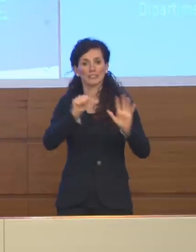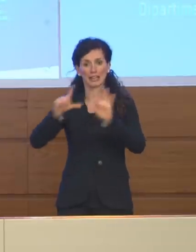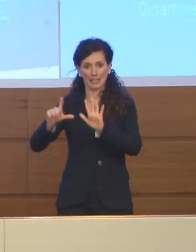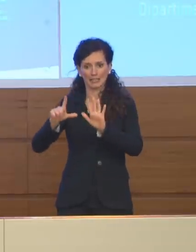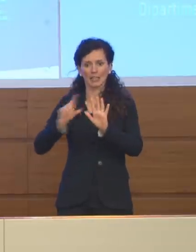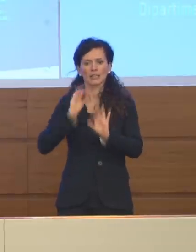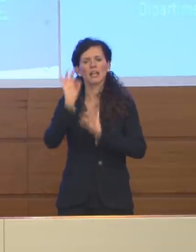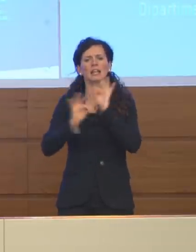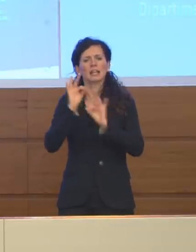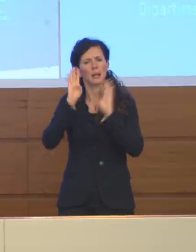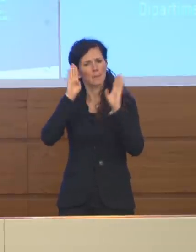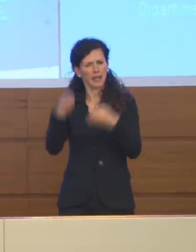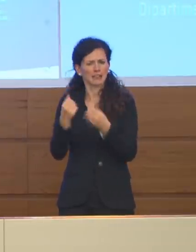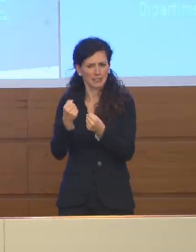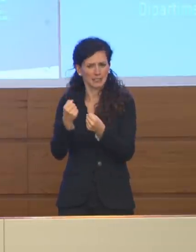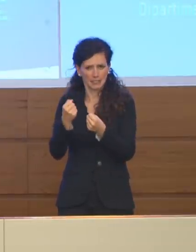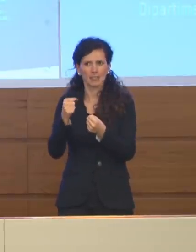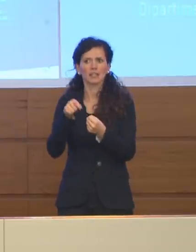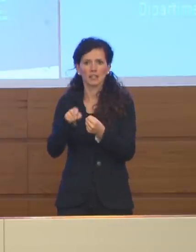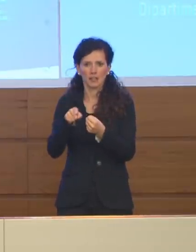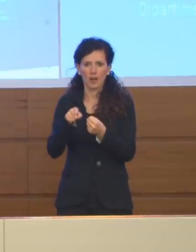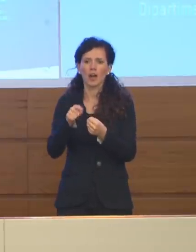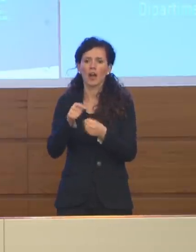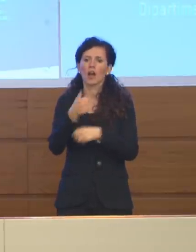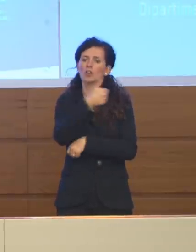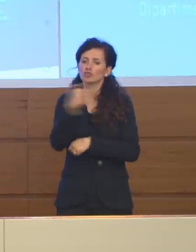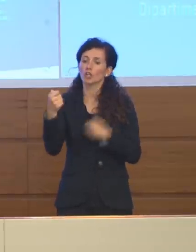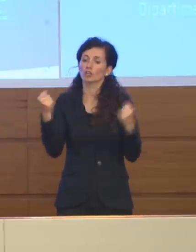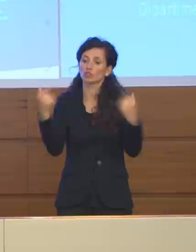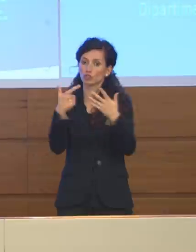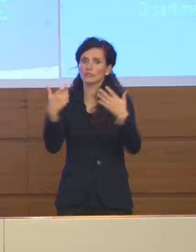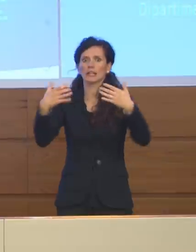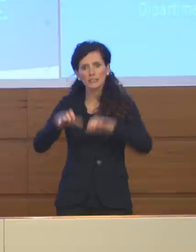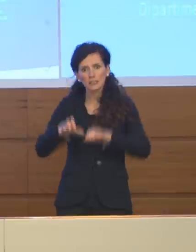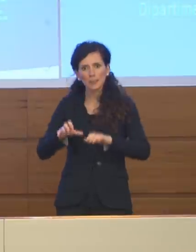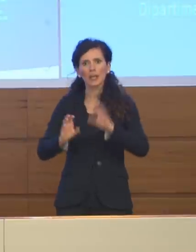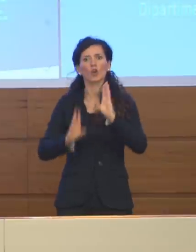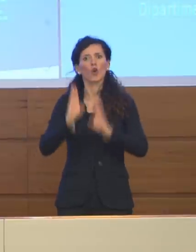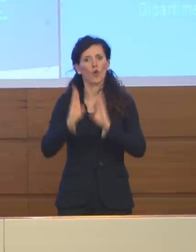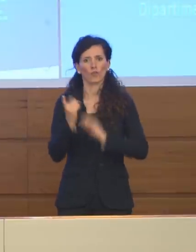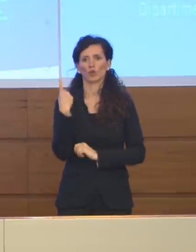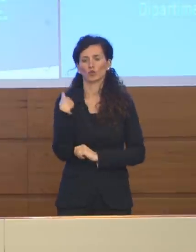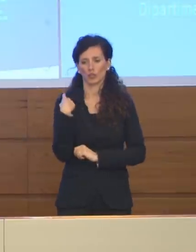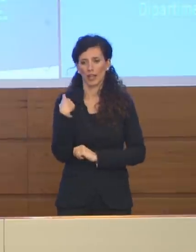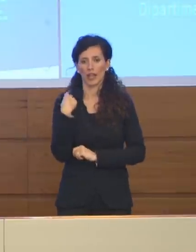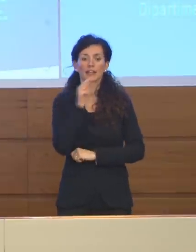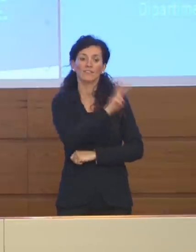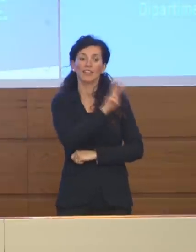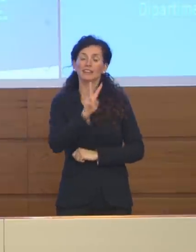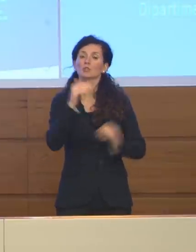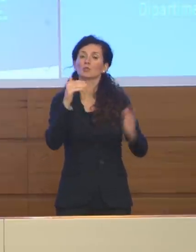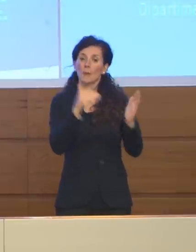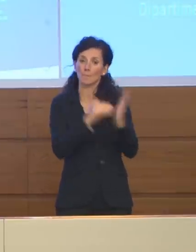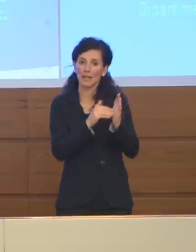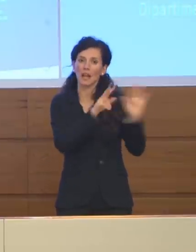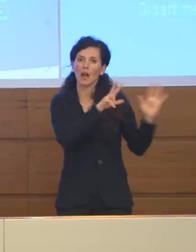sono in terapia intensiva quindi 117 in meno rispetto a ieri e 22mila